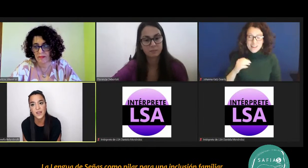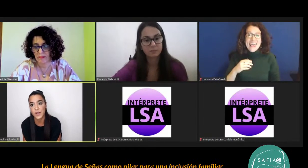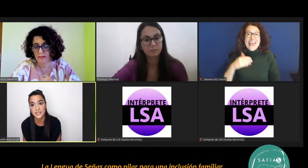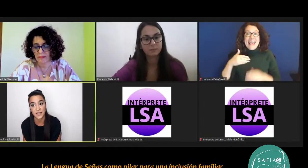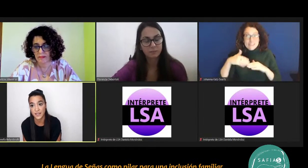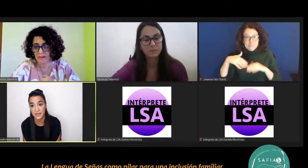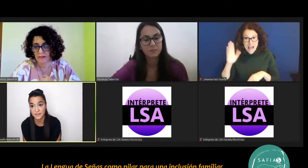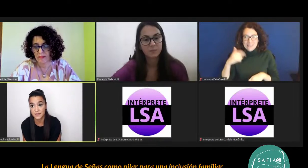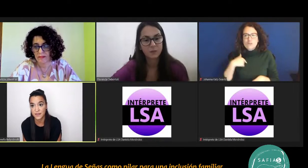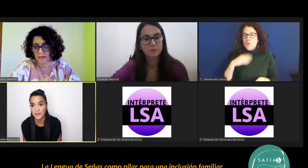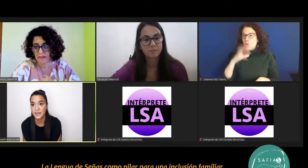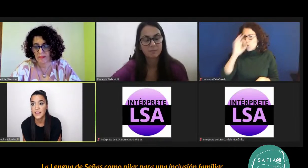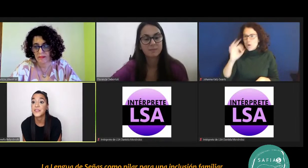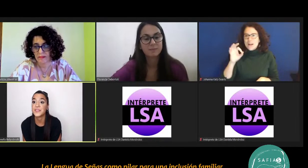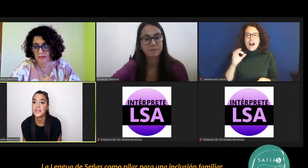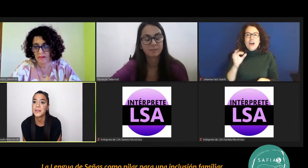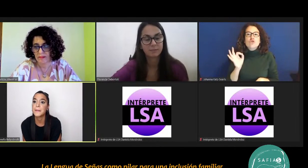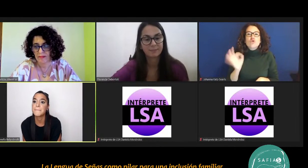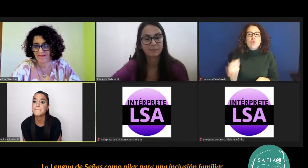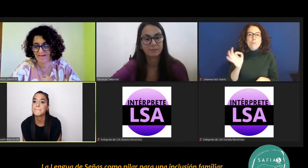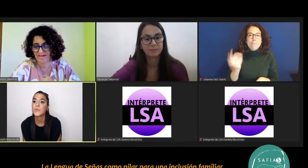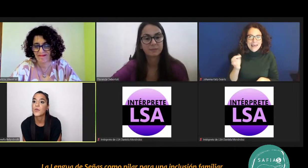aprendí lengua de señas.